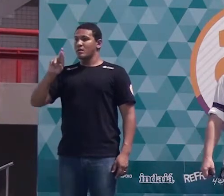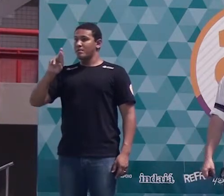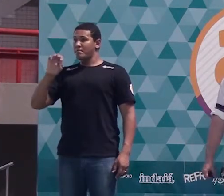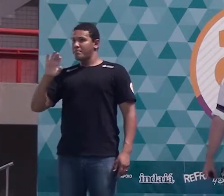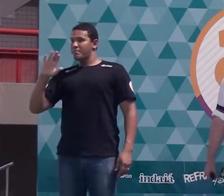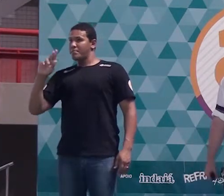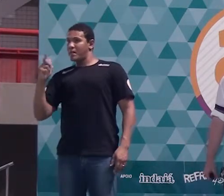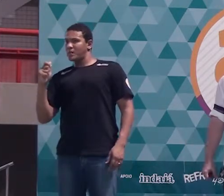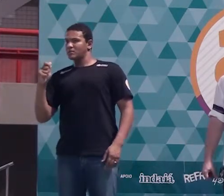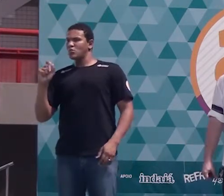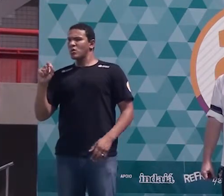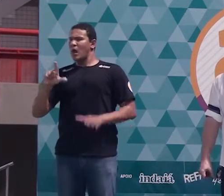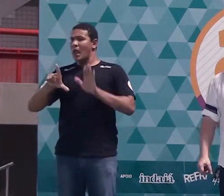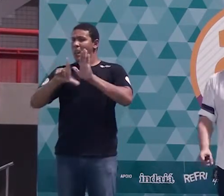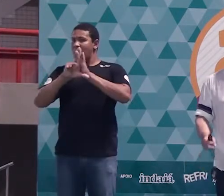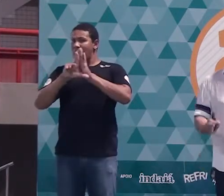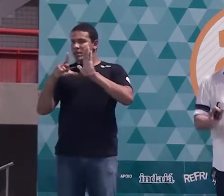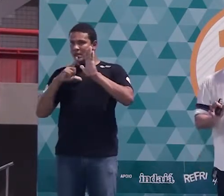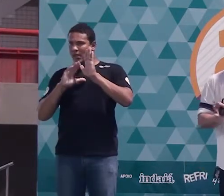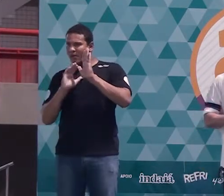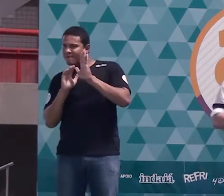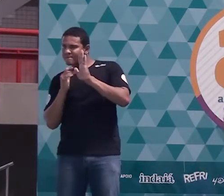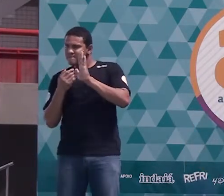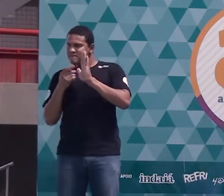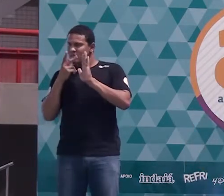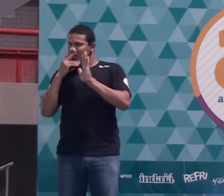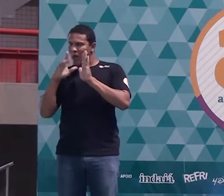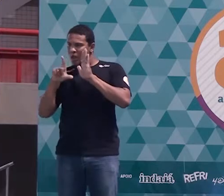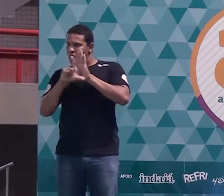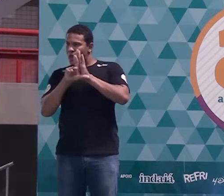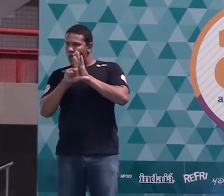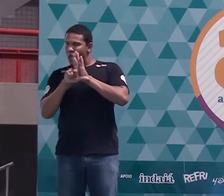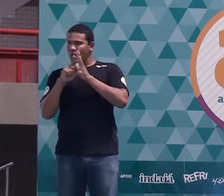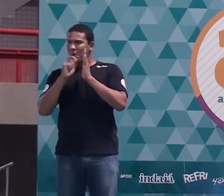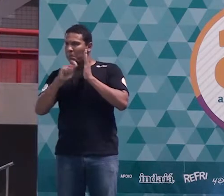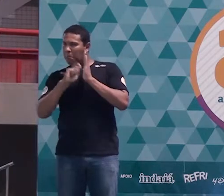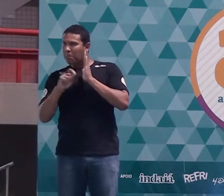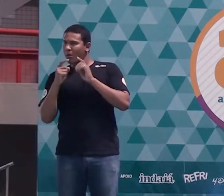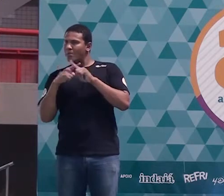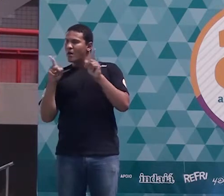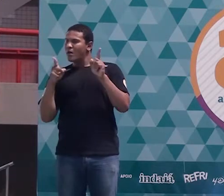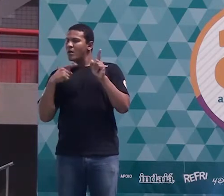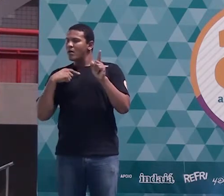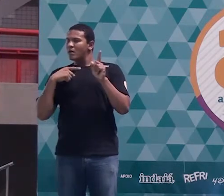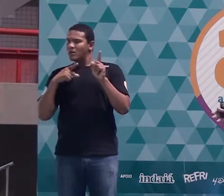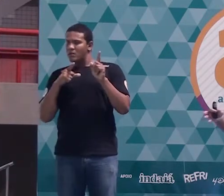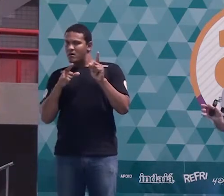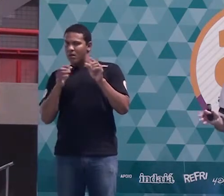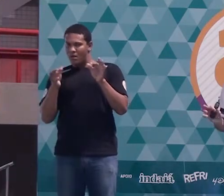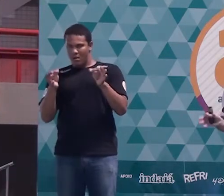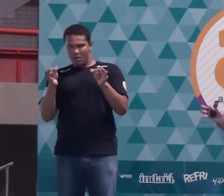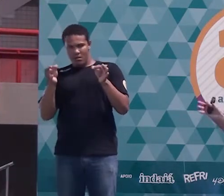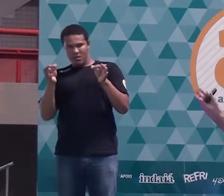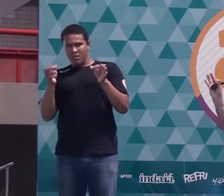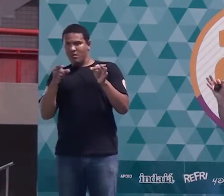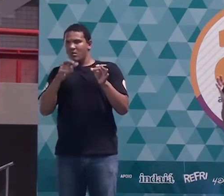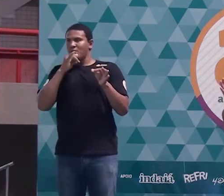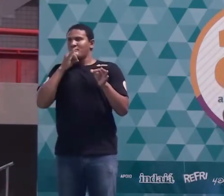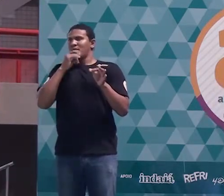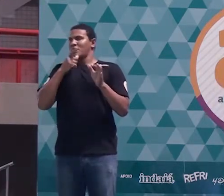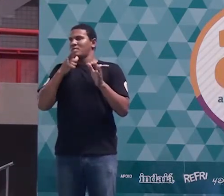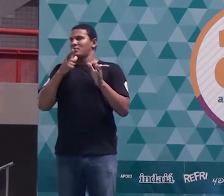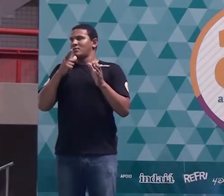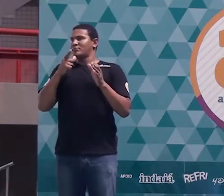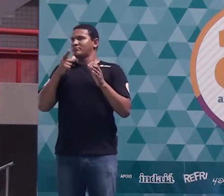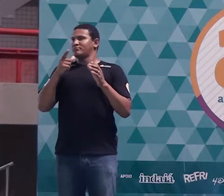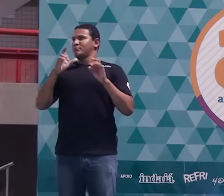da lei. O que é a brecha da lei? É quando a pessoa escreveu a lei de um jeito, mas como quem escreveu não era tão assim